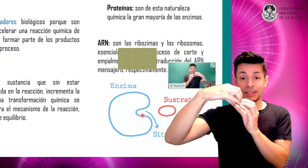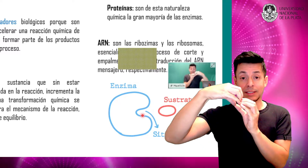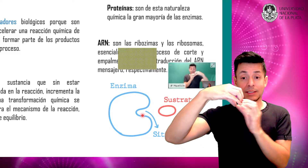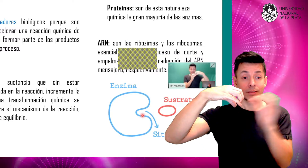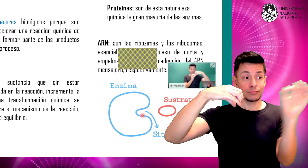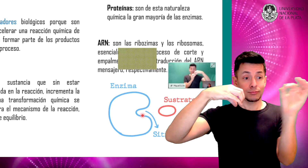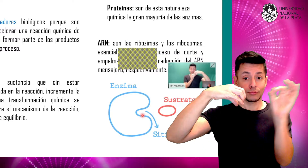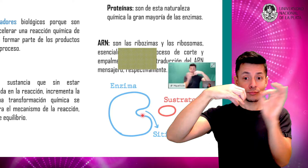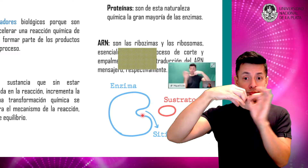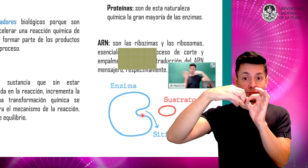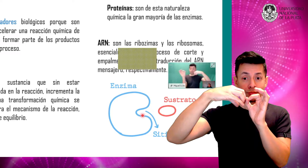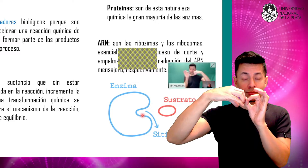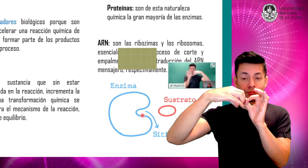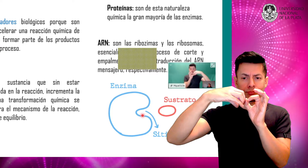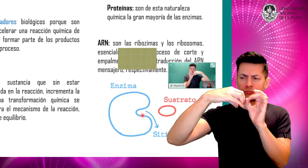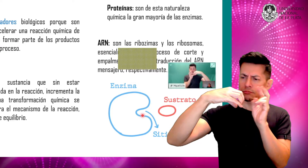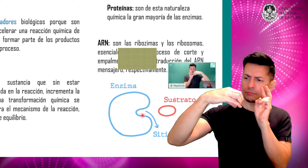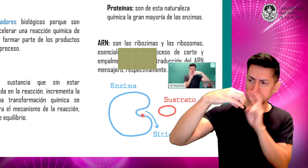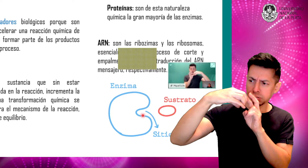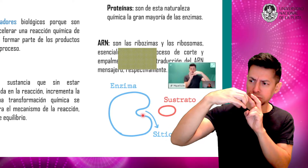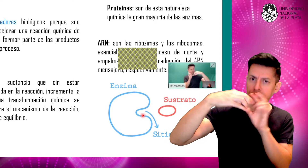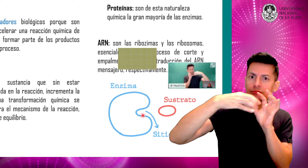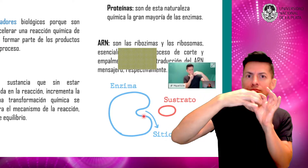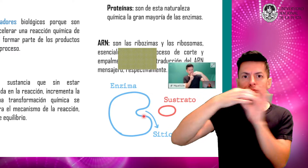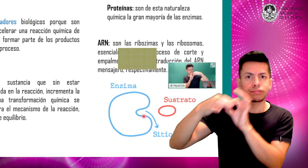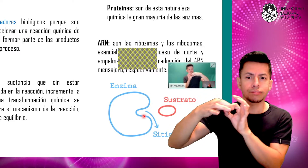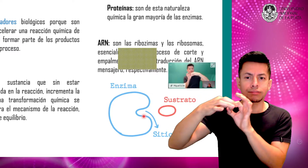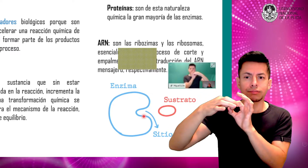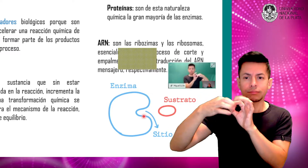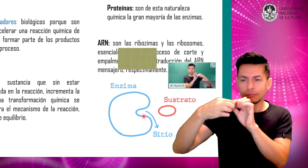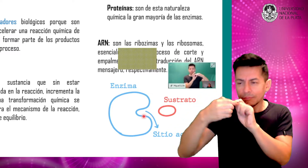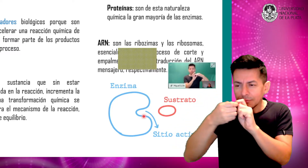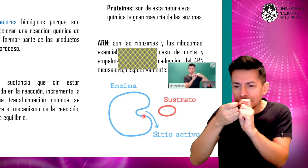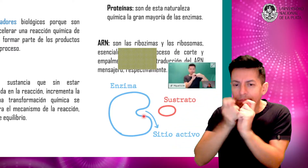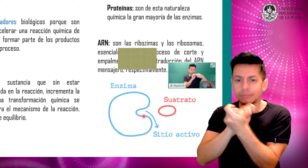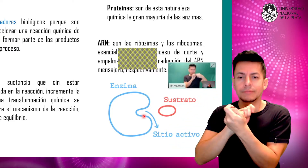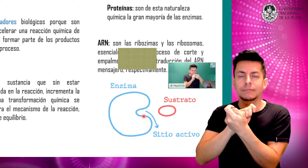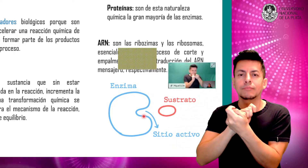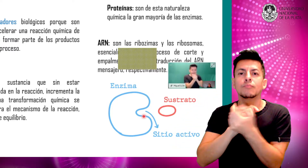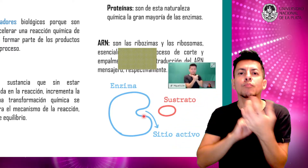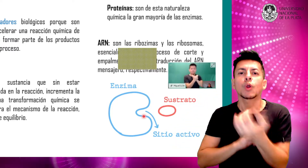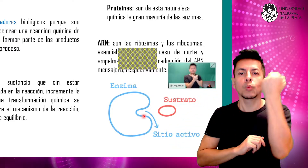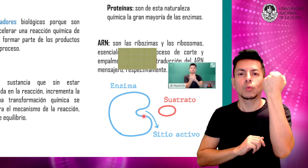sustrato, reconocerlo y transformarlo en producto,